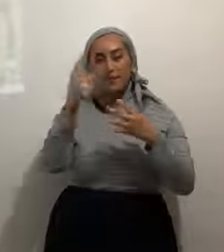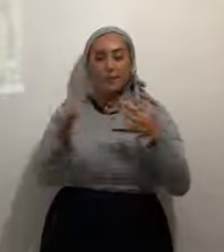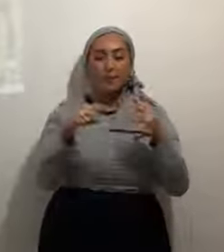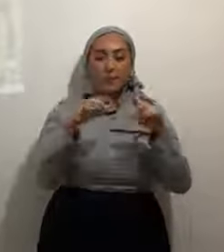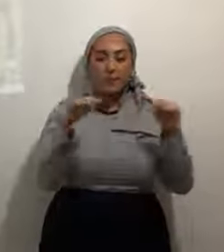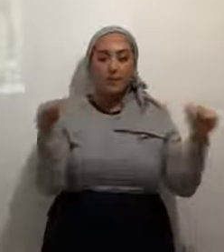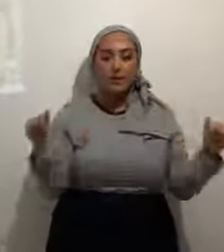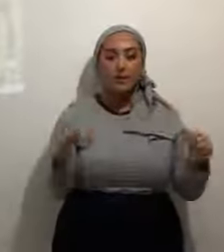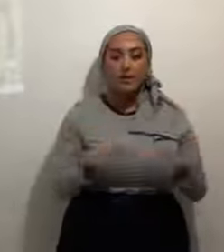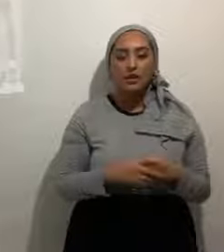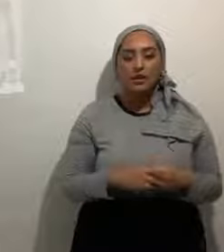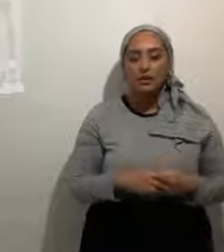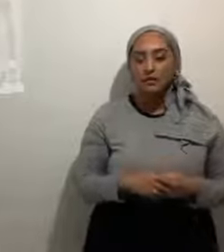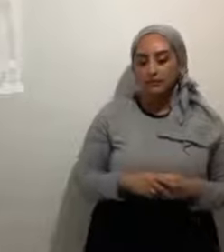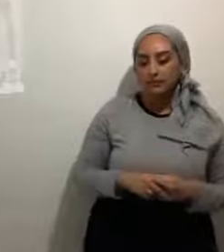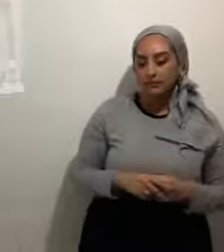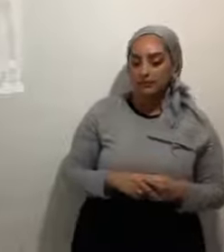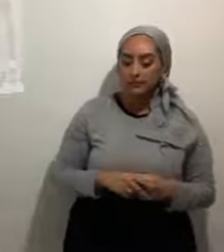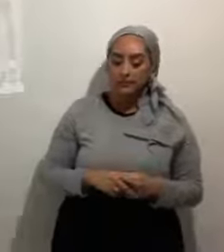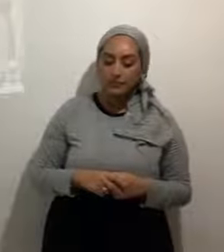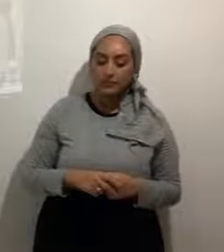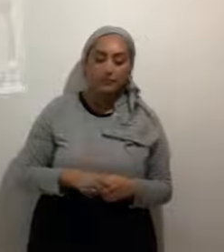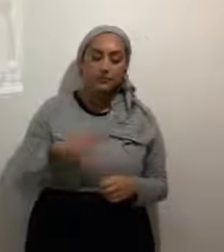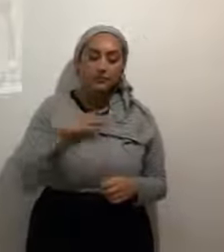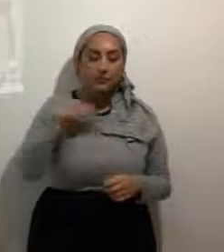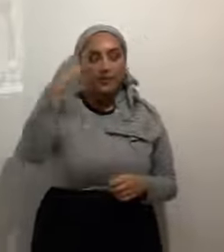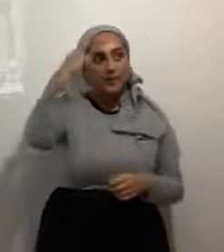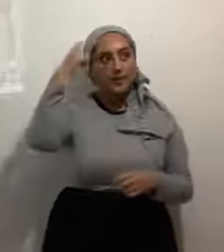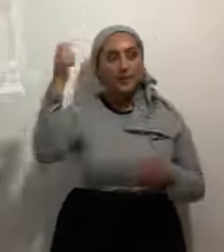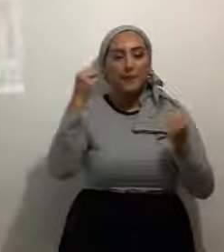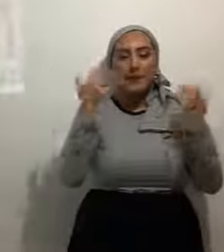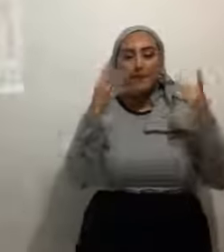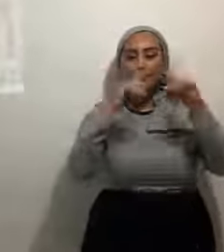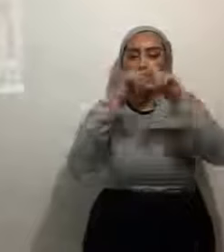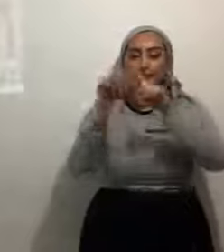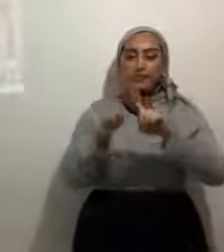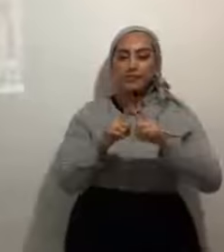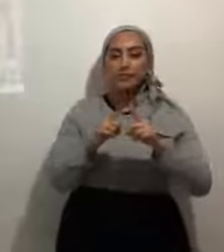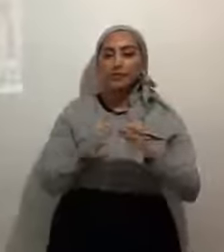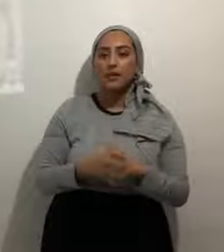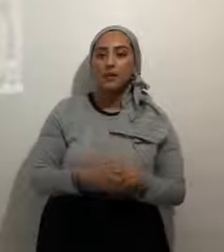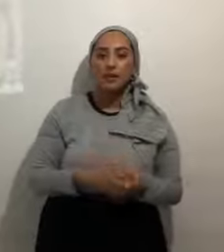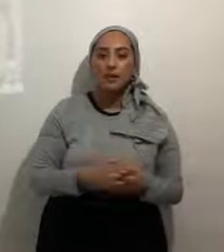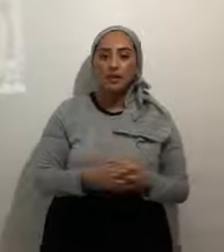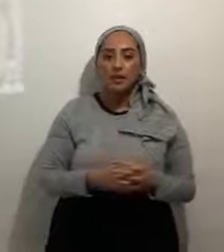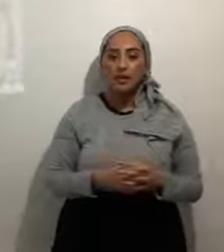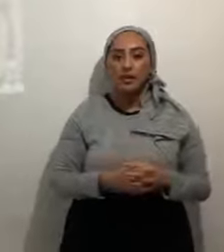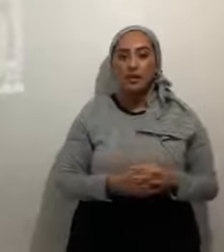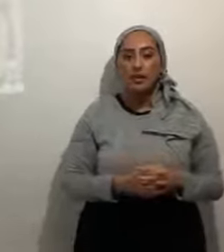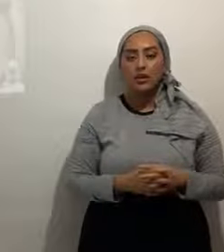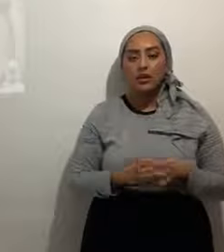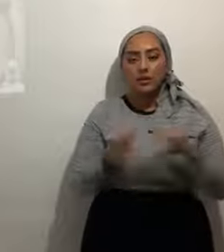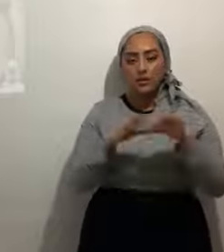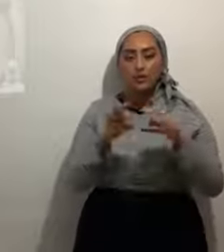etcétera. Entonces, me imagino muchas cosas y entonces muevo mis manos. Sí, o sea, hay que ser expresivos con el Eterno.